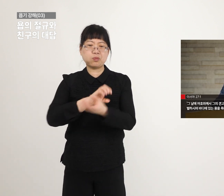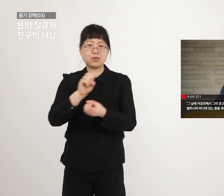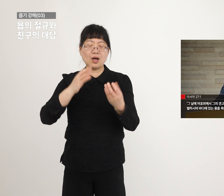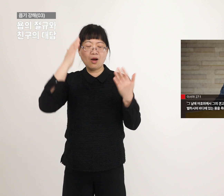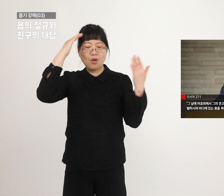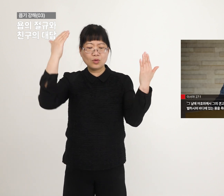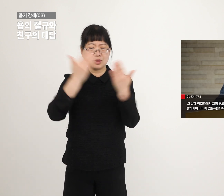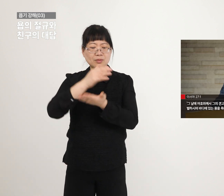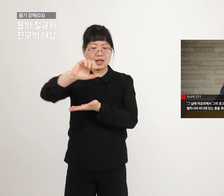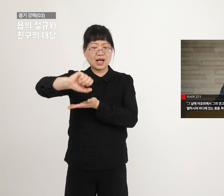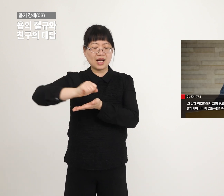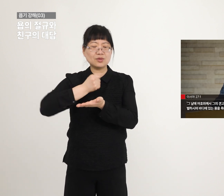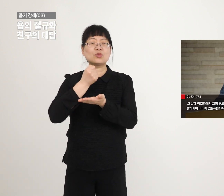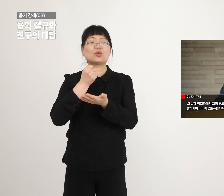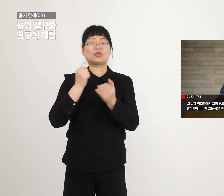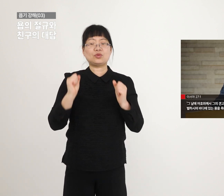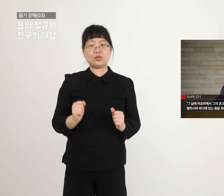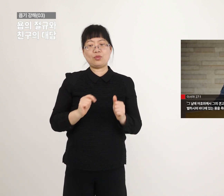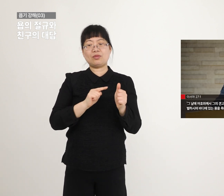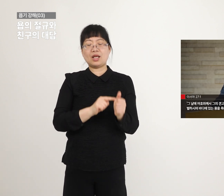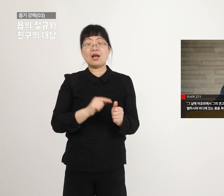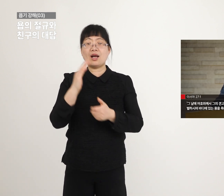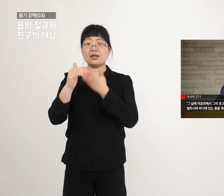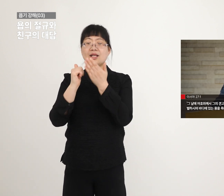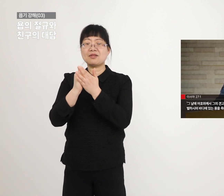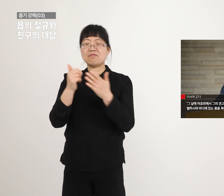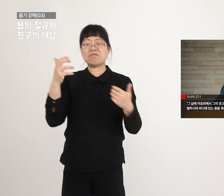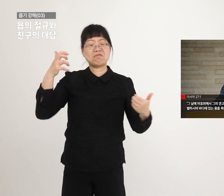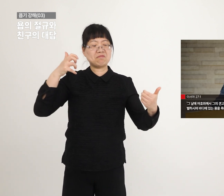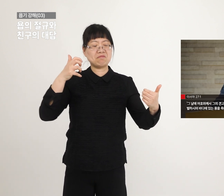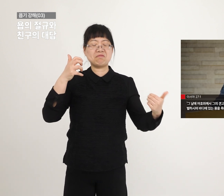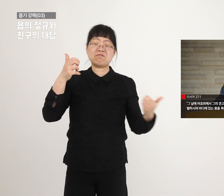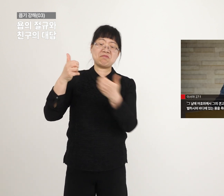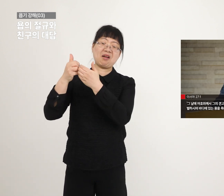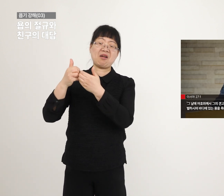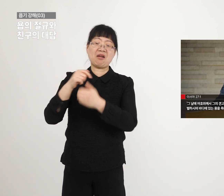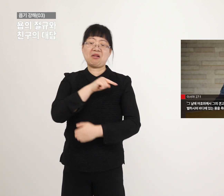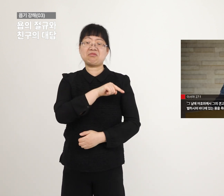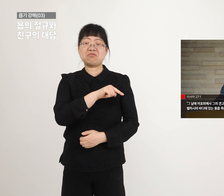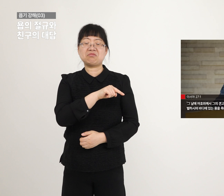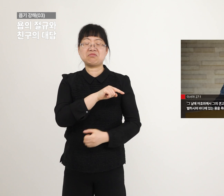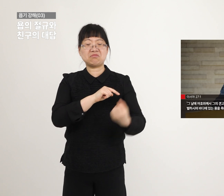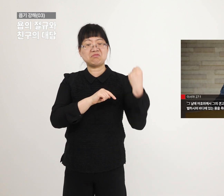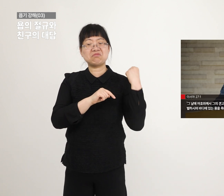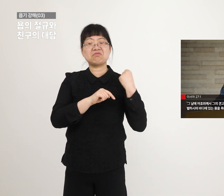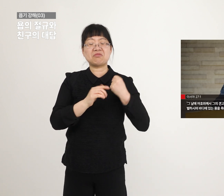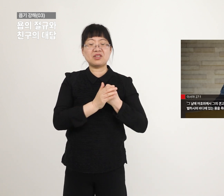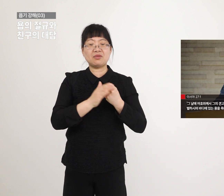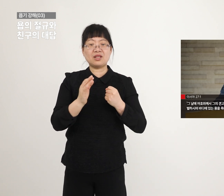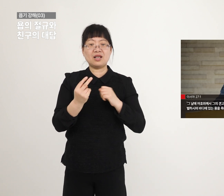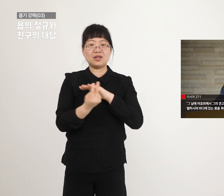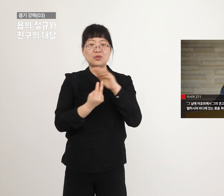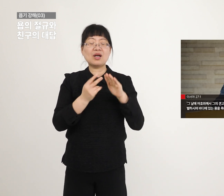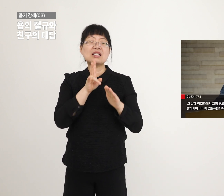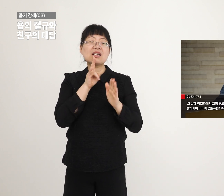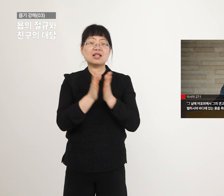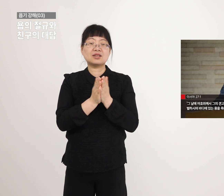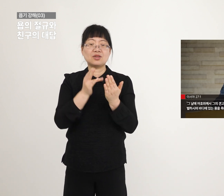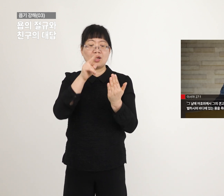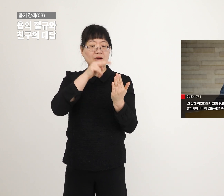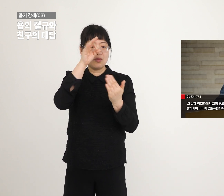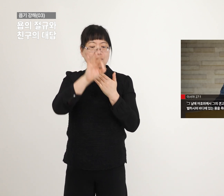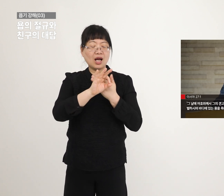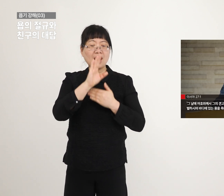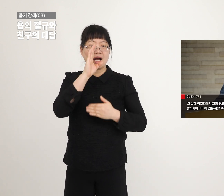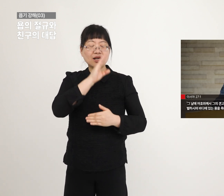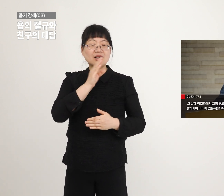어둠을 가져오는 존재, 그러니까 하나님을 대적하는 세력이에요. 그래서 요한계시록에도 보면 악한